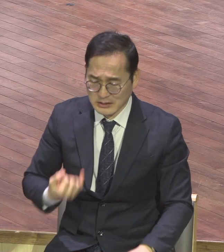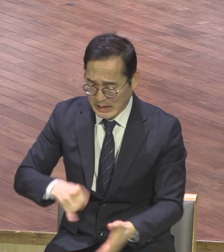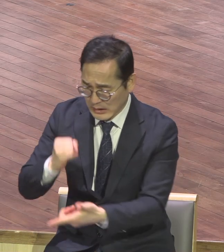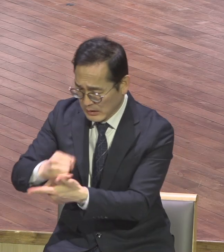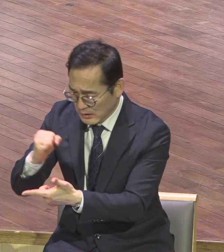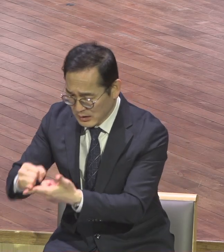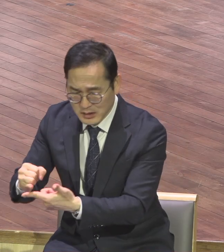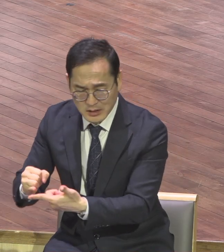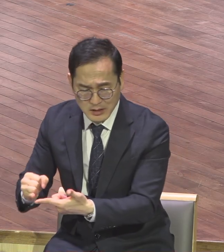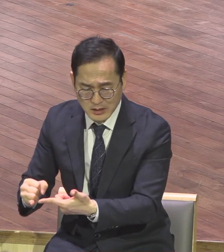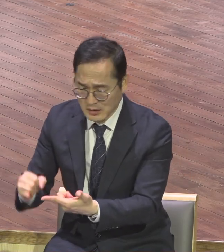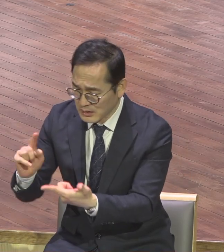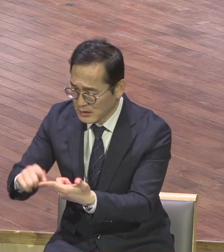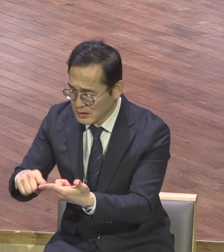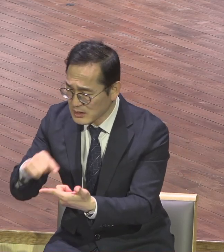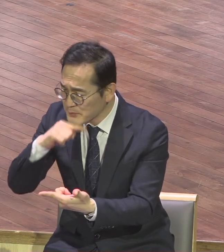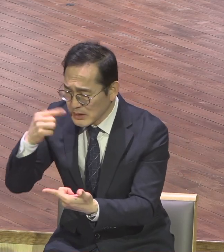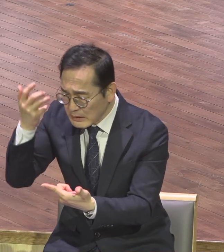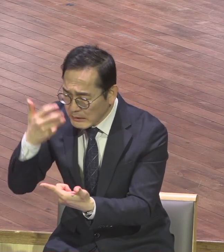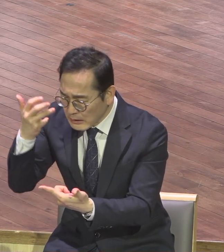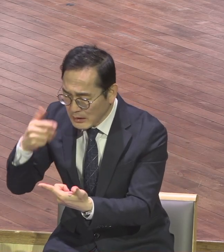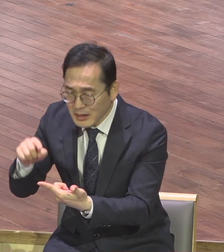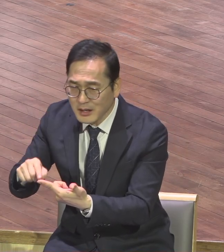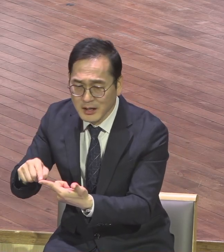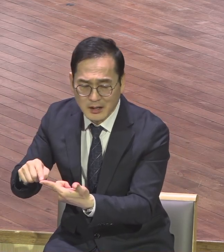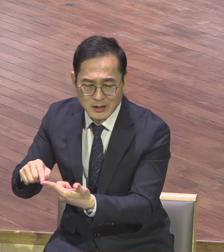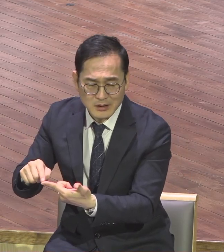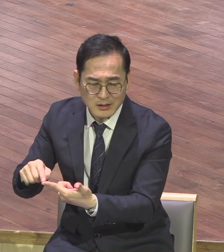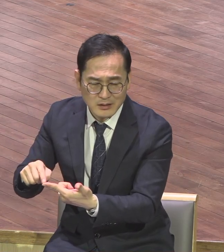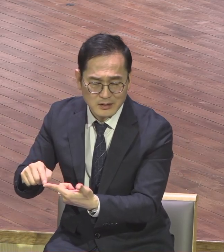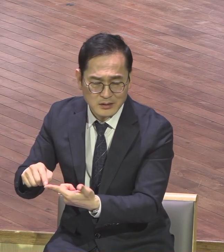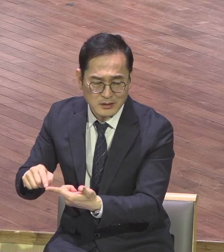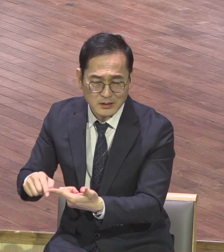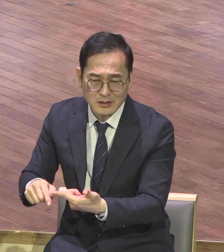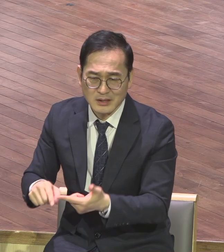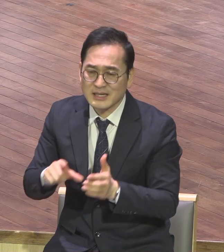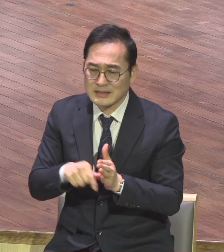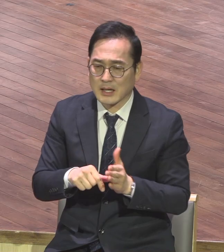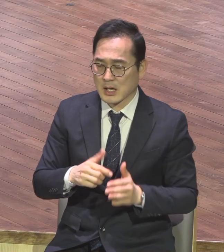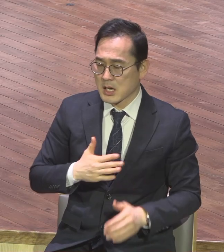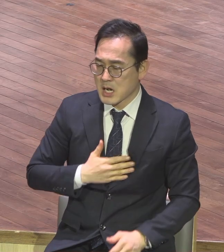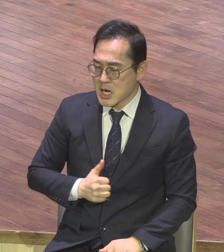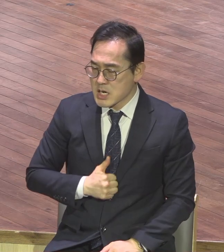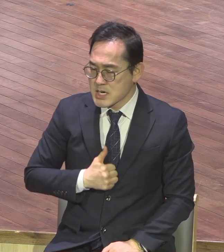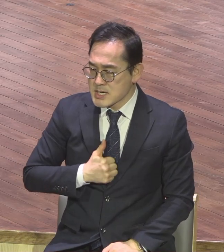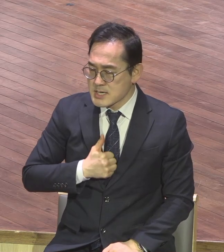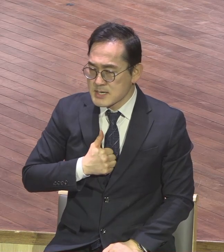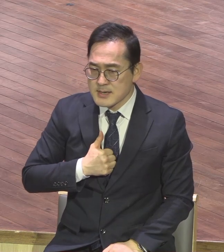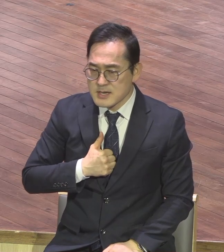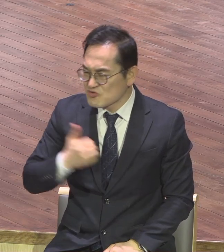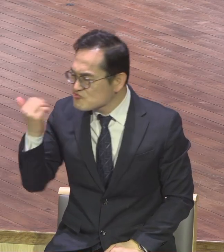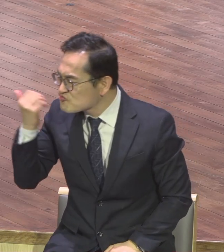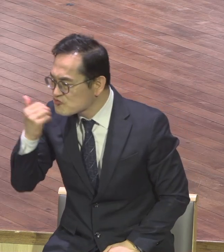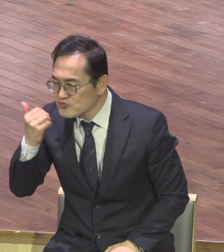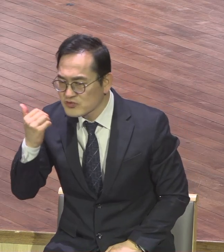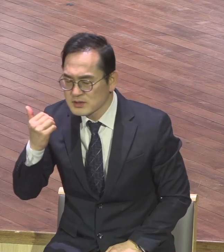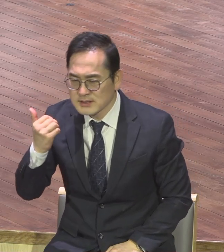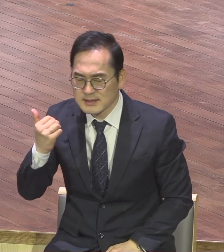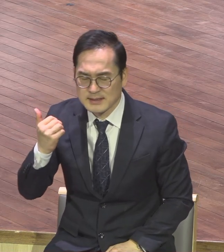딸이 그 막내 딸이 그리 피 흘리니까 얼마나 열받치겠어요. 그런데 기도했대요. 하나님 이 무일이 무슨 일입니까 이게.